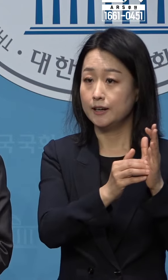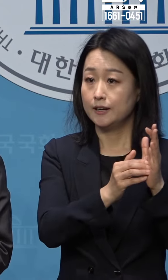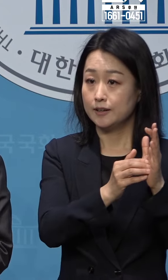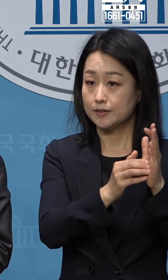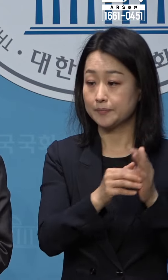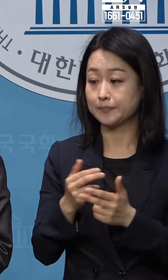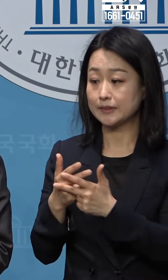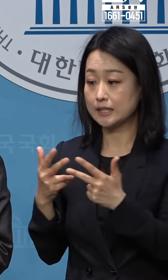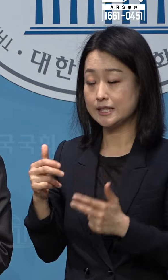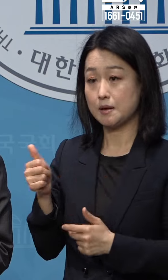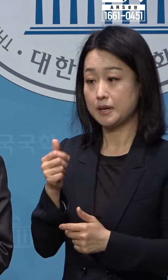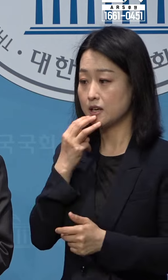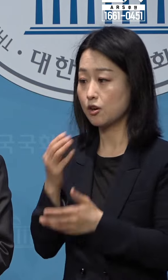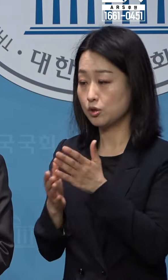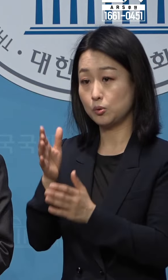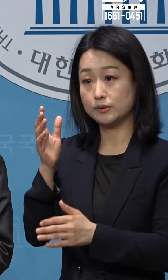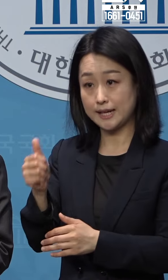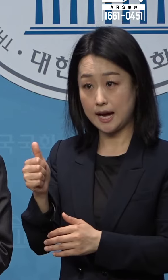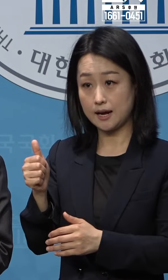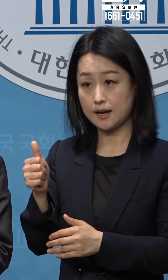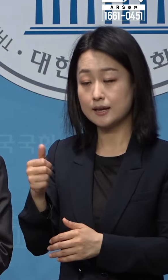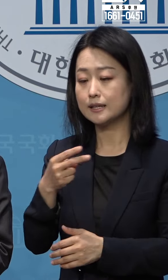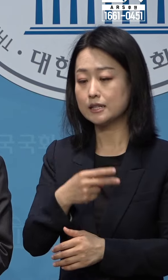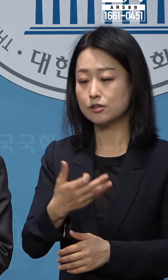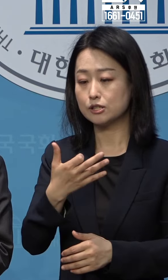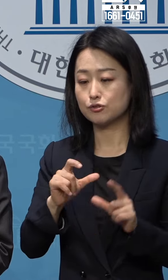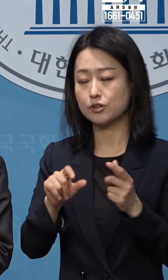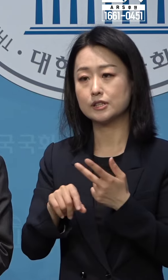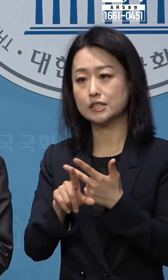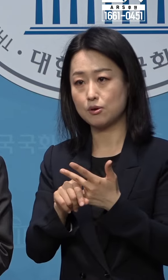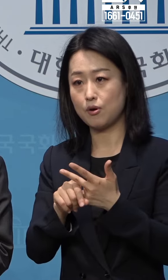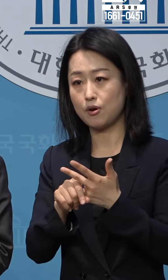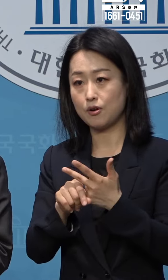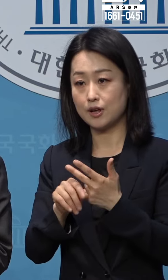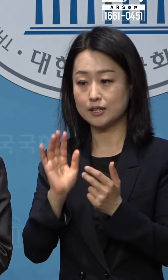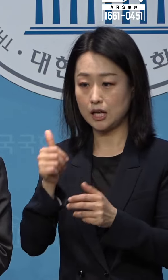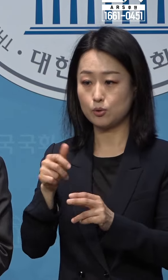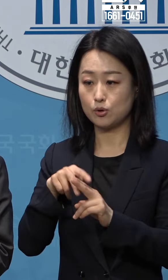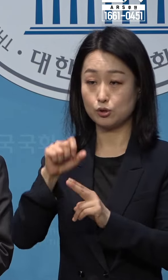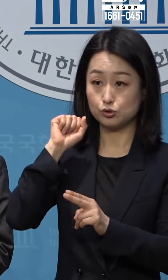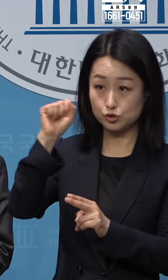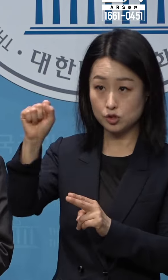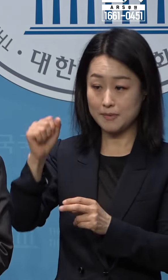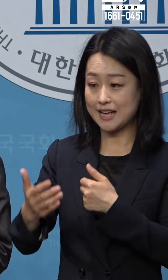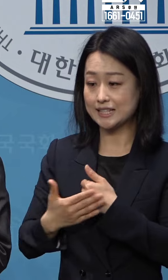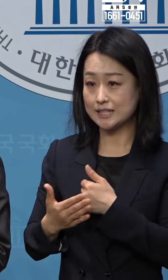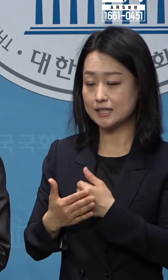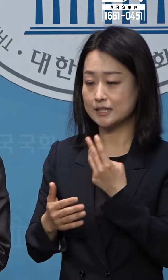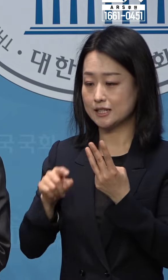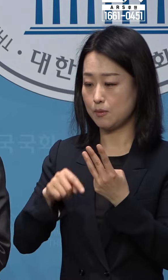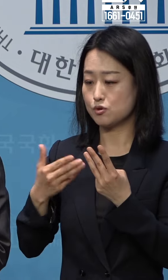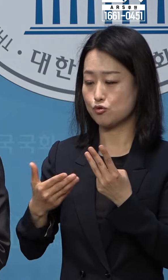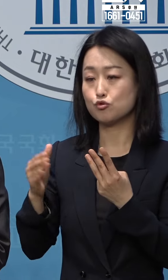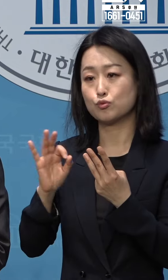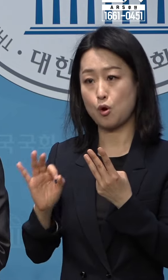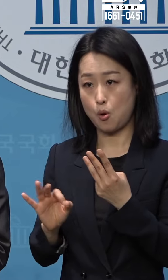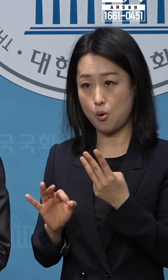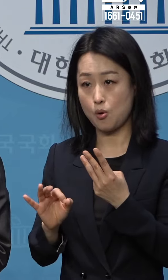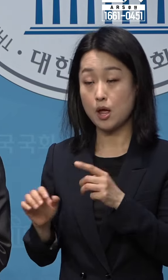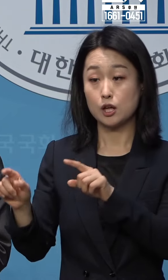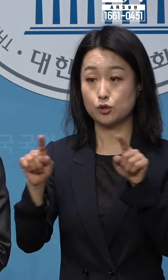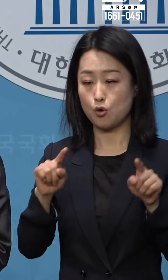이재명 당시 경기지사의 2019년 7월 대선주자 지지율은 3.9%